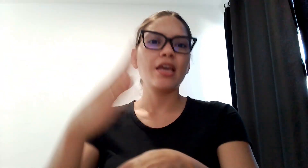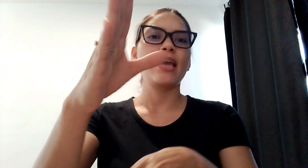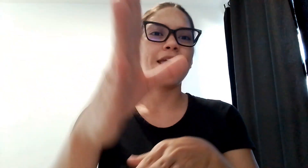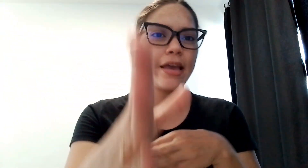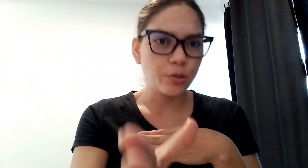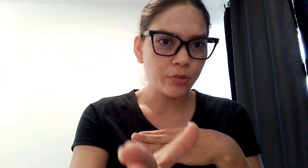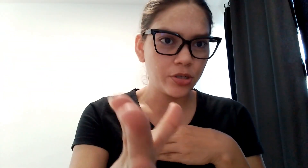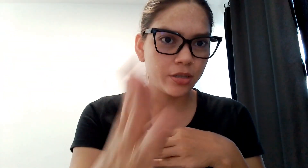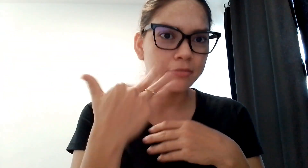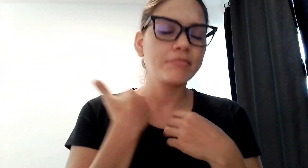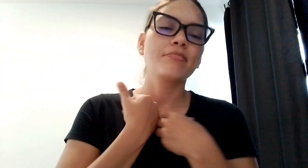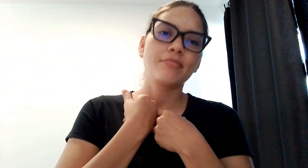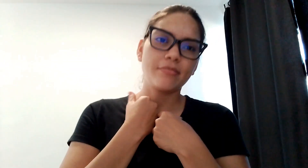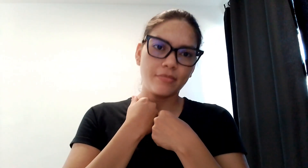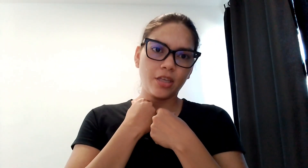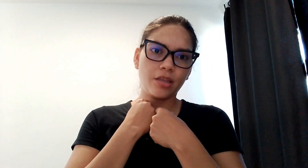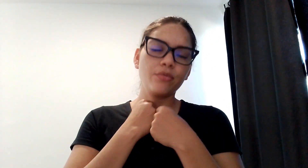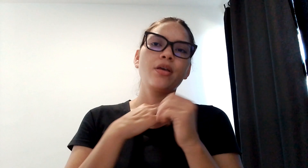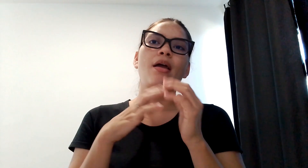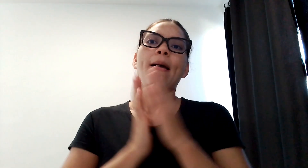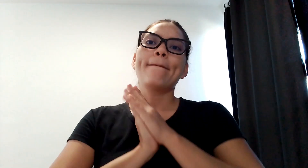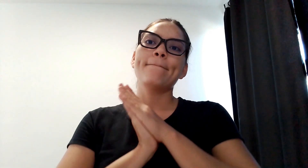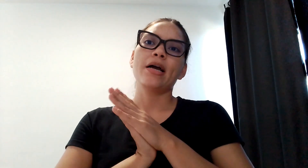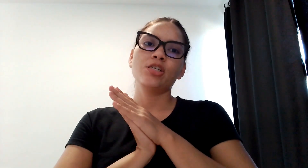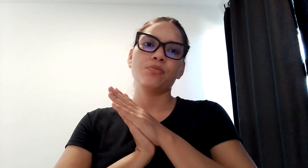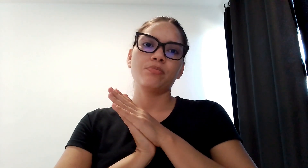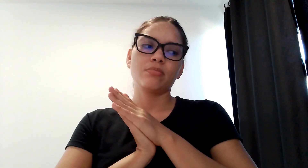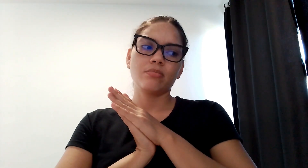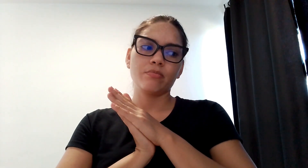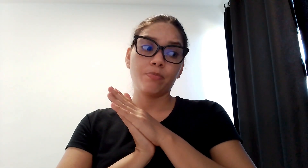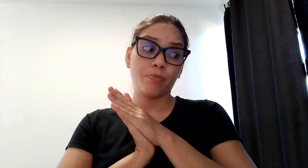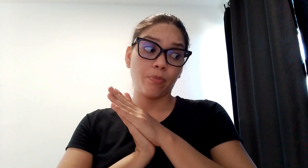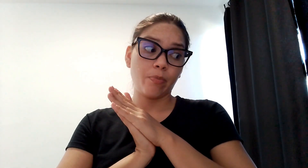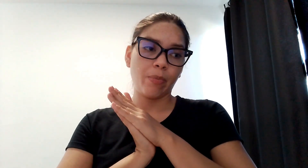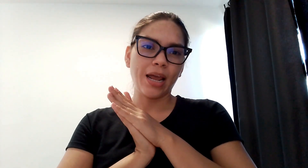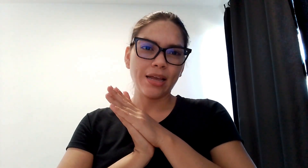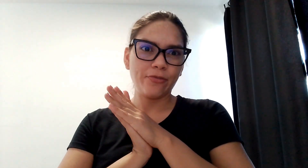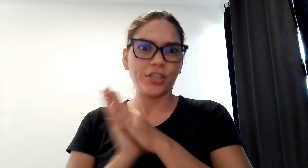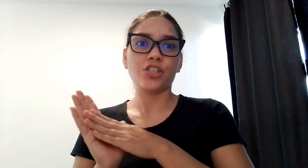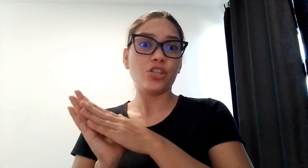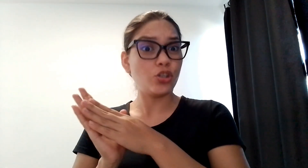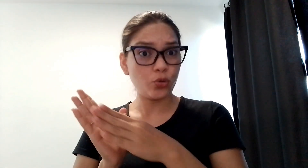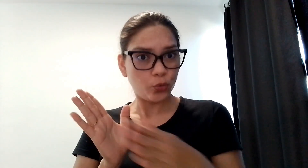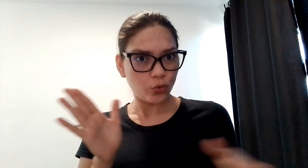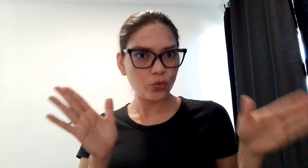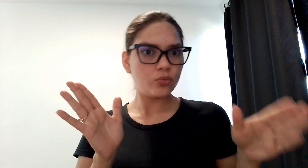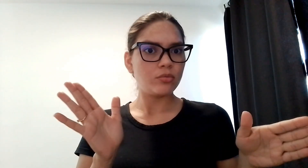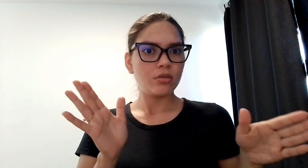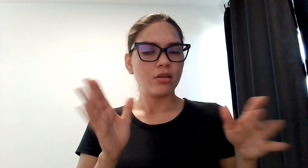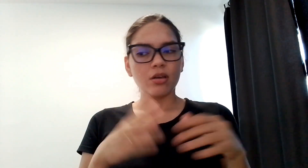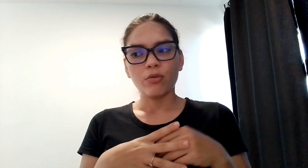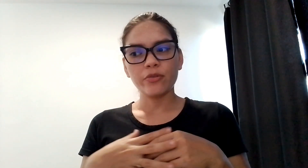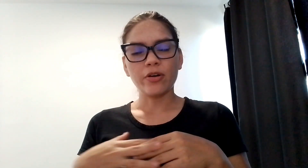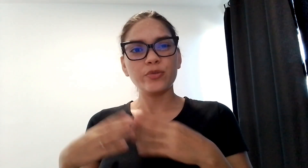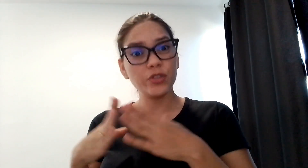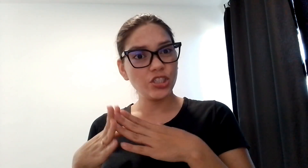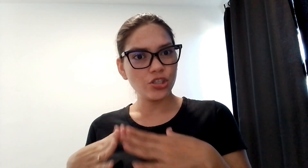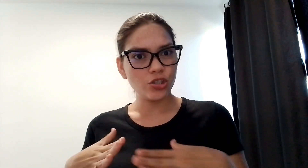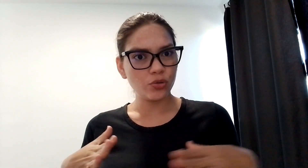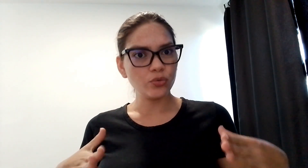e respondi, entendeu? Mas, para fins de estudo, quando eu falo fins de estudo, que